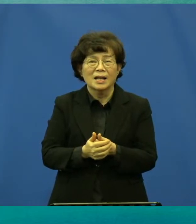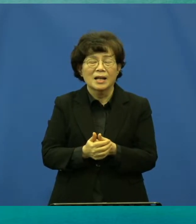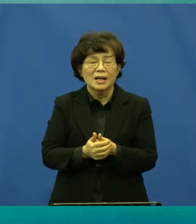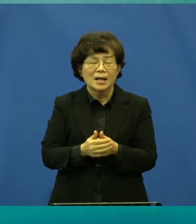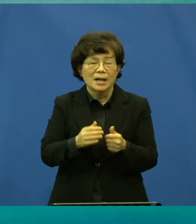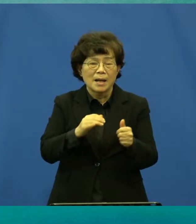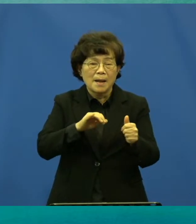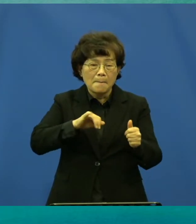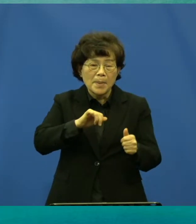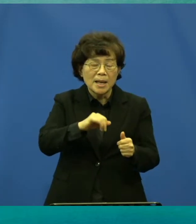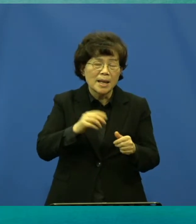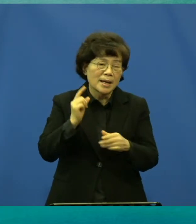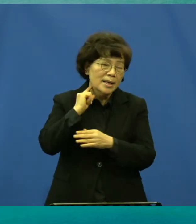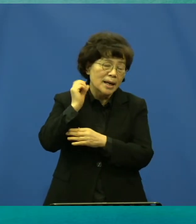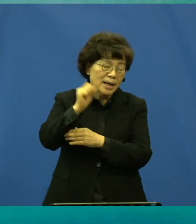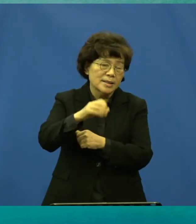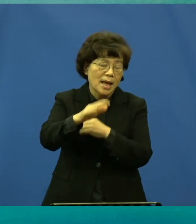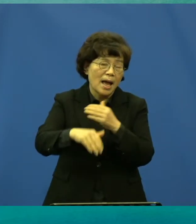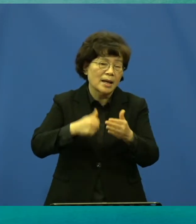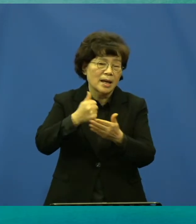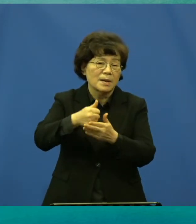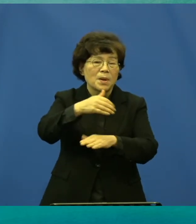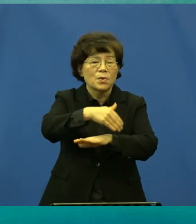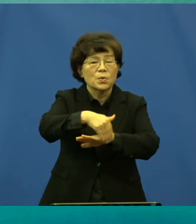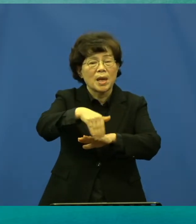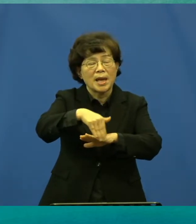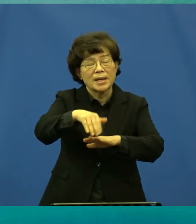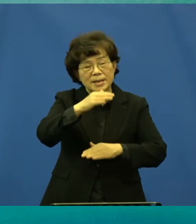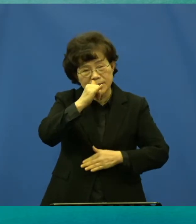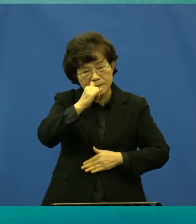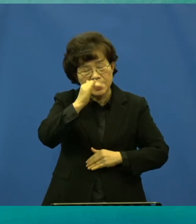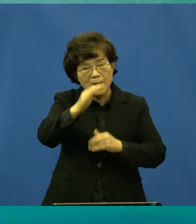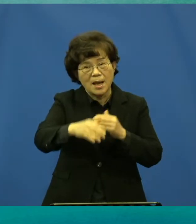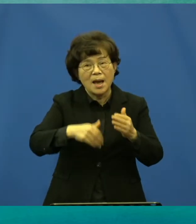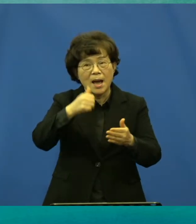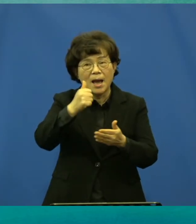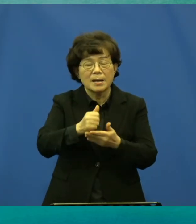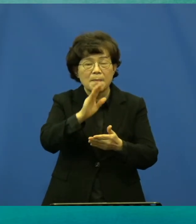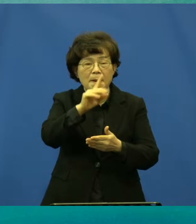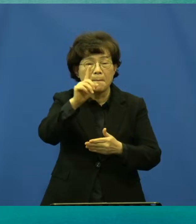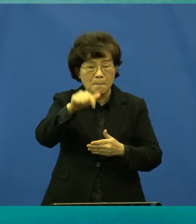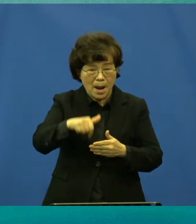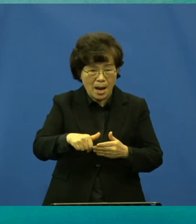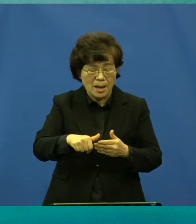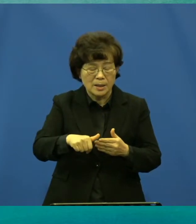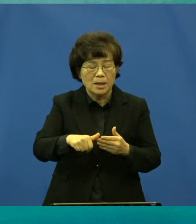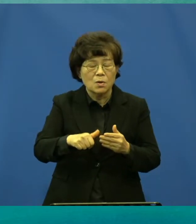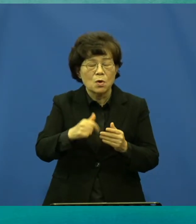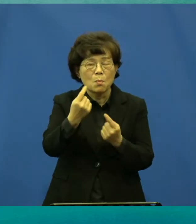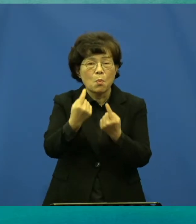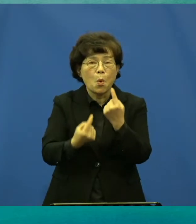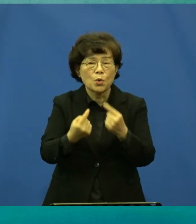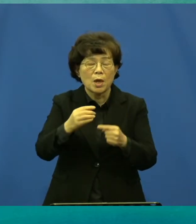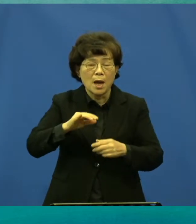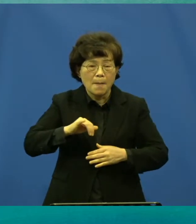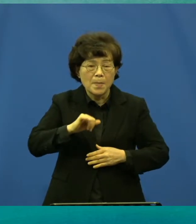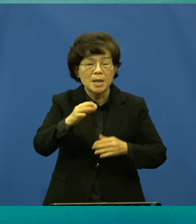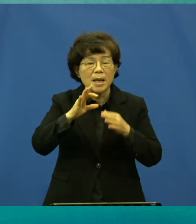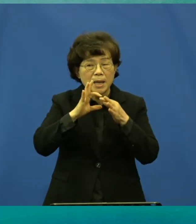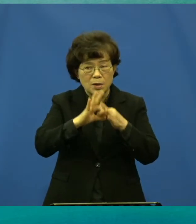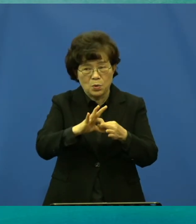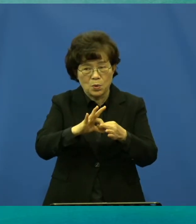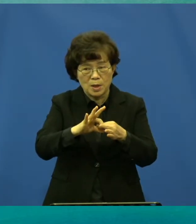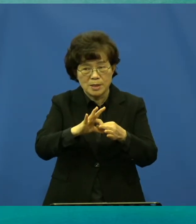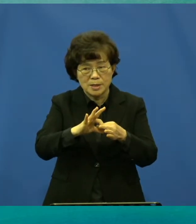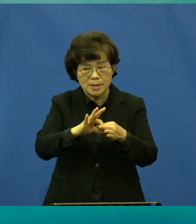벌레를 허락하신 하나님의 의도가 있습니다. 하나님은 박는 굴보다 벌레를 통해서 하시고자